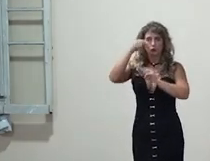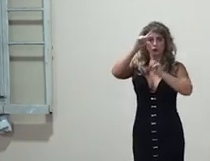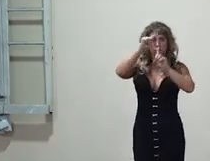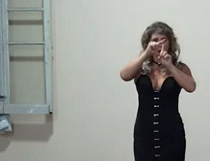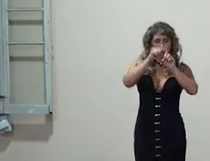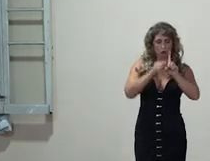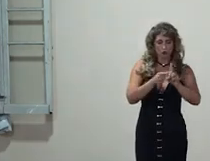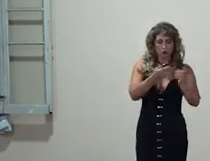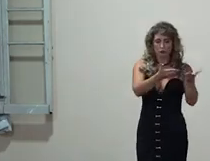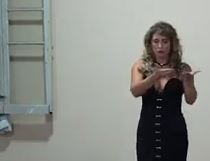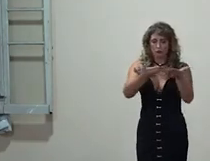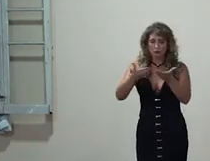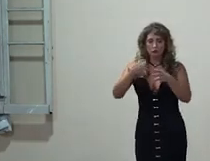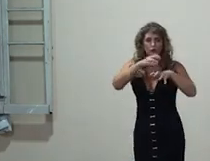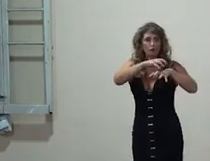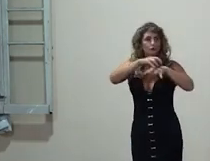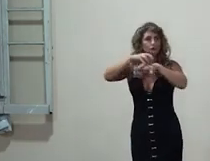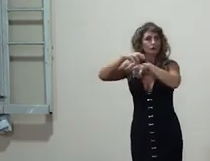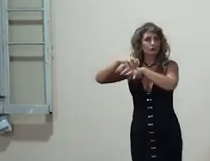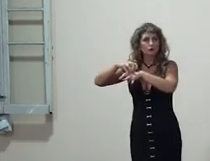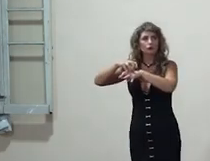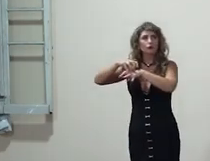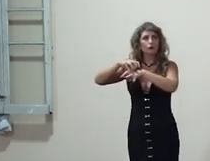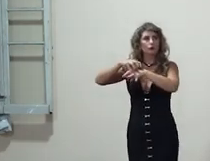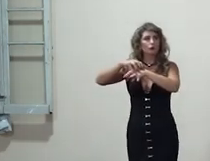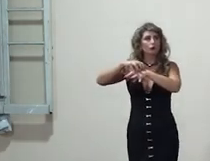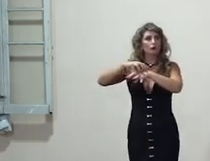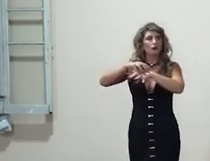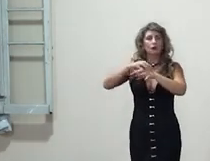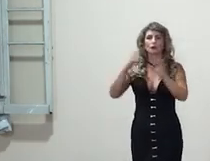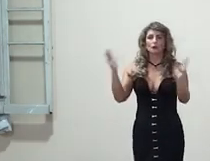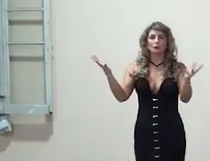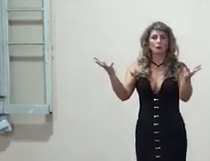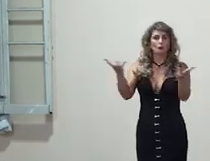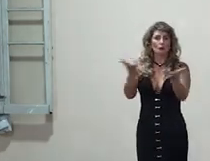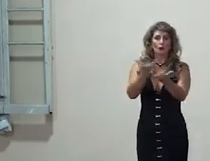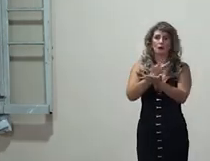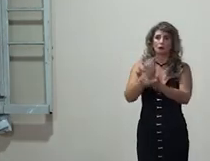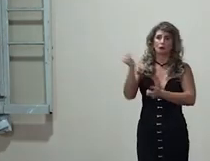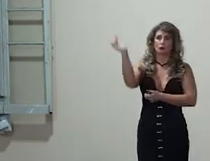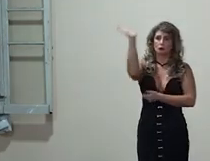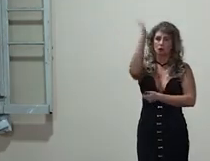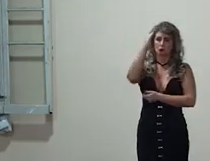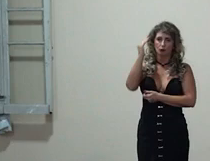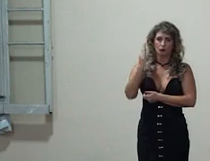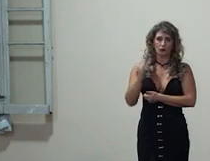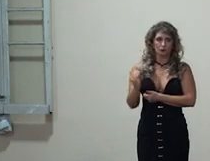de receptivo turístico que seria espetacular para o Brasil.